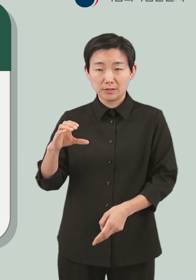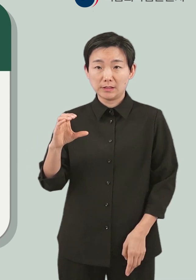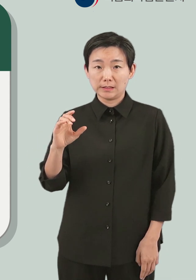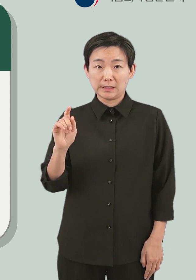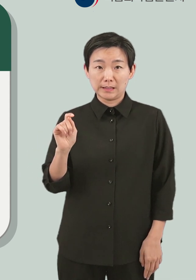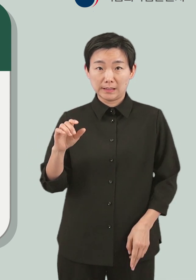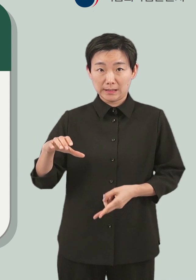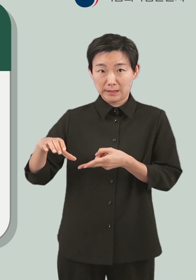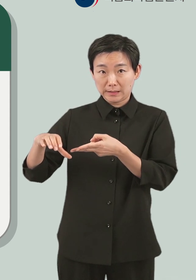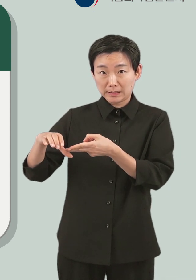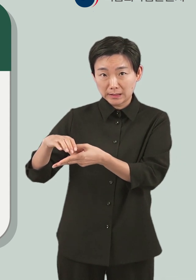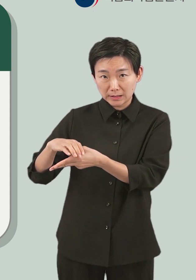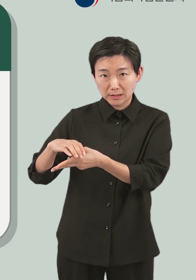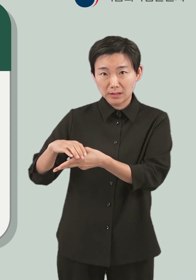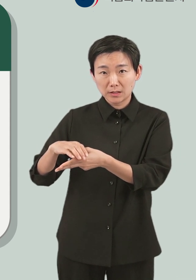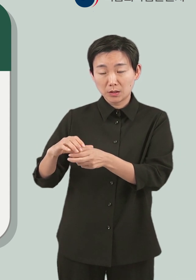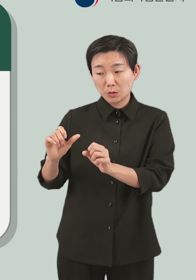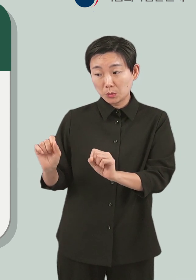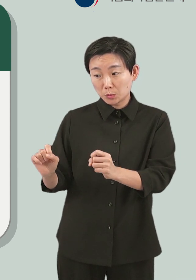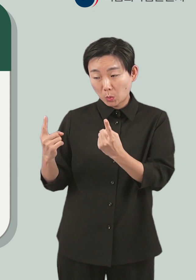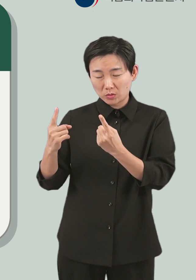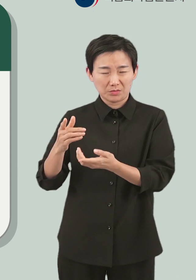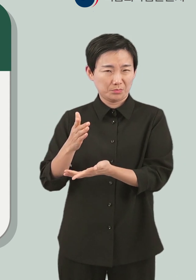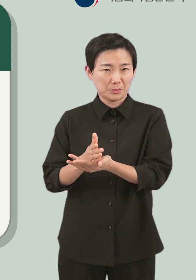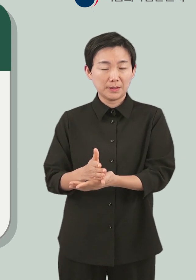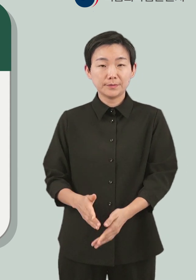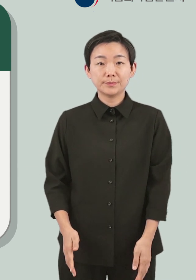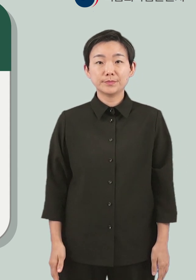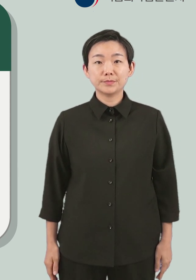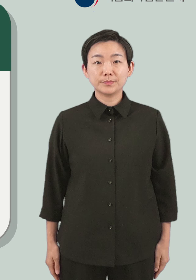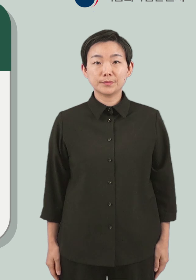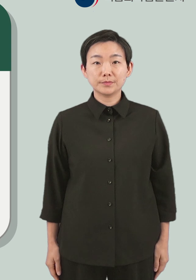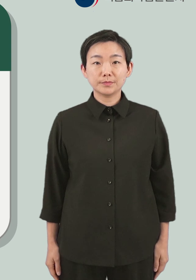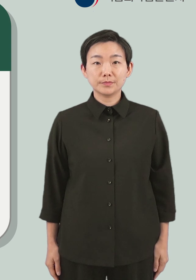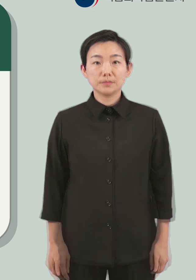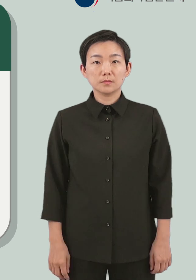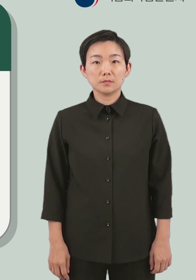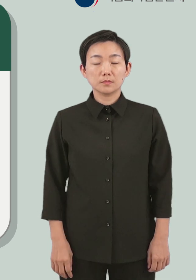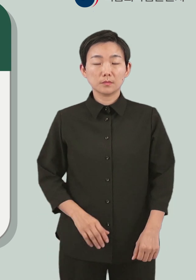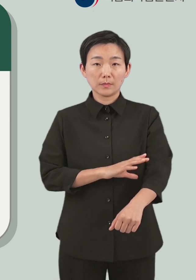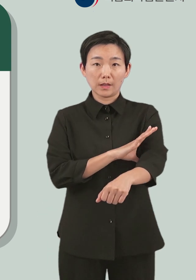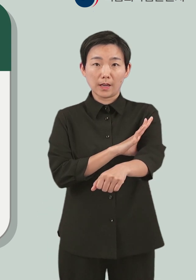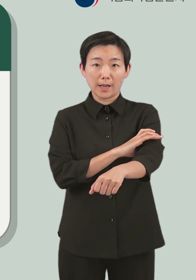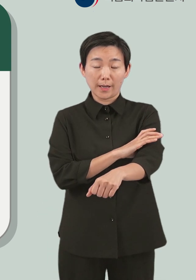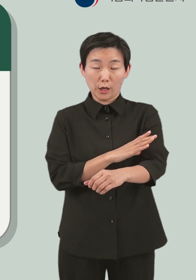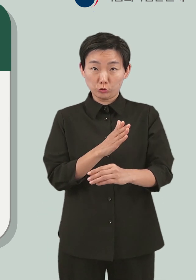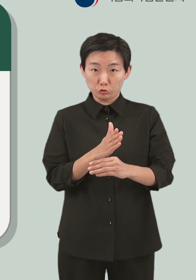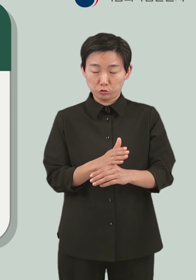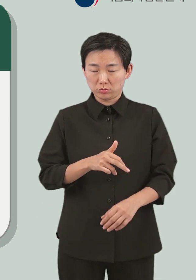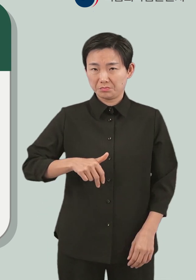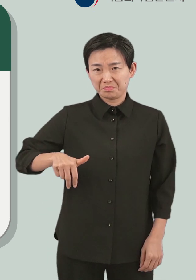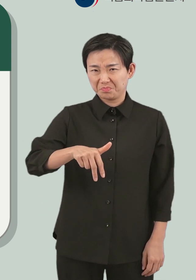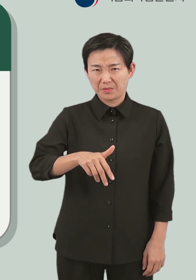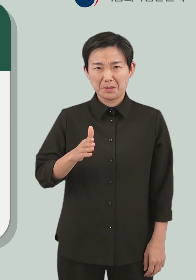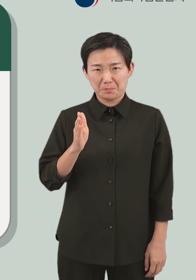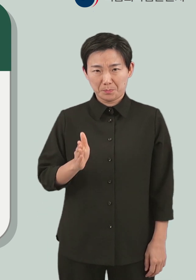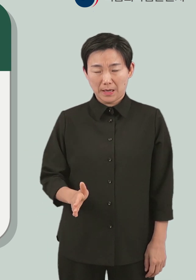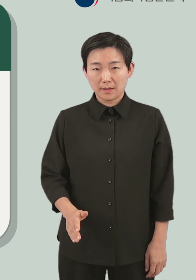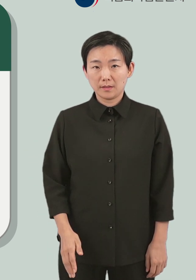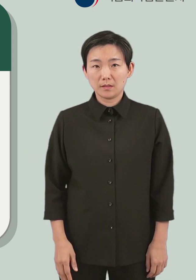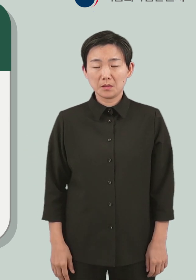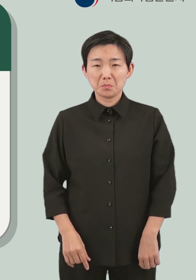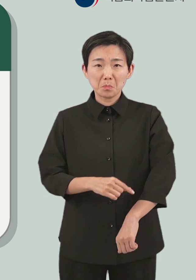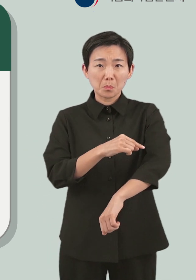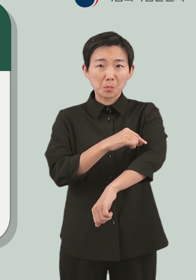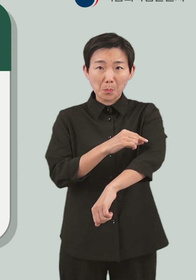수술기, MRI, CT 스캐너 등 다른 전자의료기기와 동시에 사용하지 않습니다. 이동 중인 상태에서